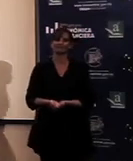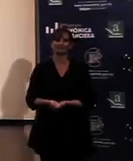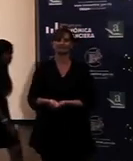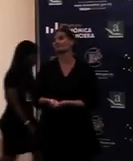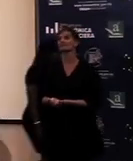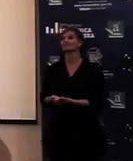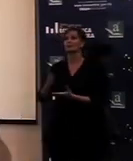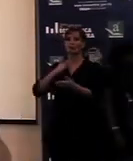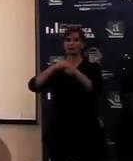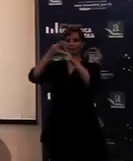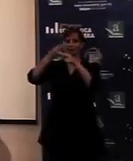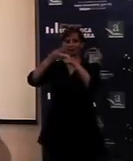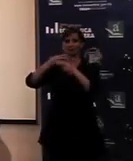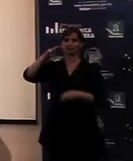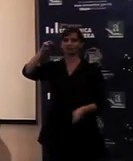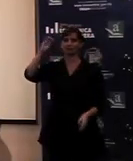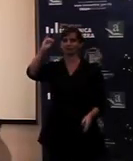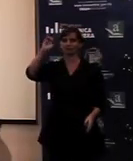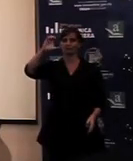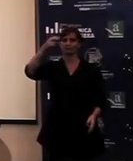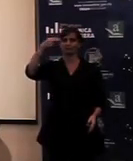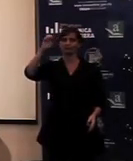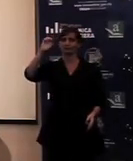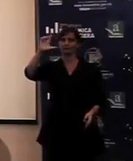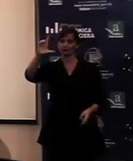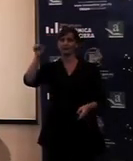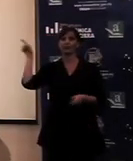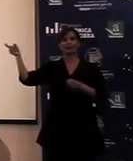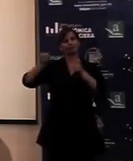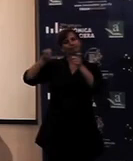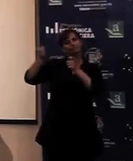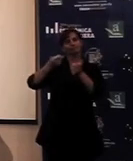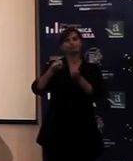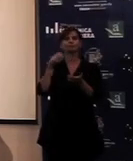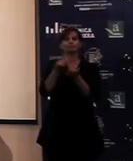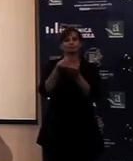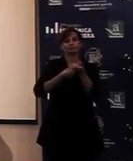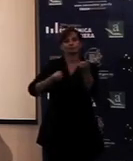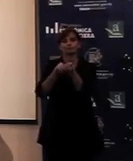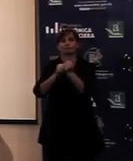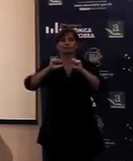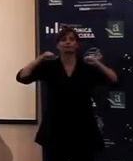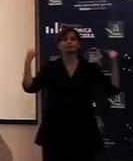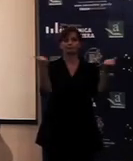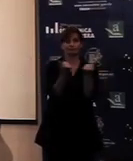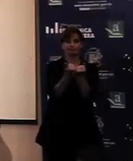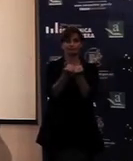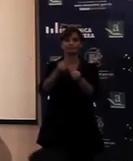Mi nombre es Michelle Disla. Yo soy la gerente de inversión social de la Asociación Popular de Ahorros y Préstamos.